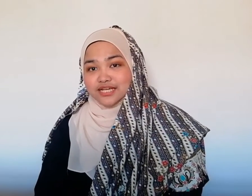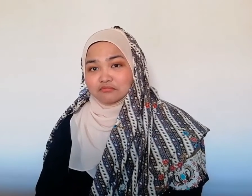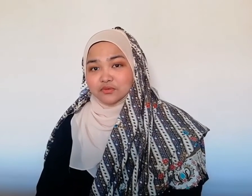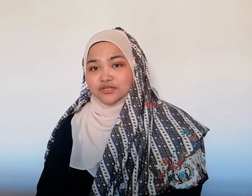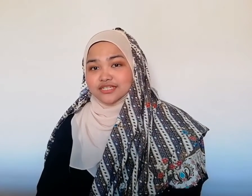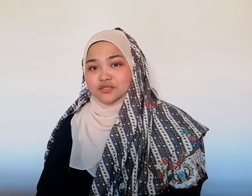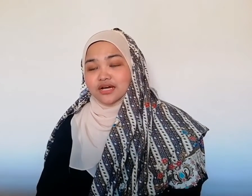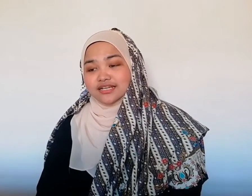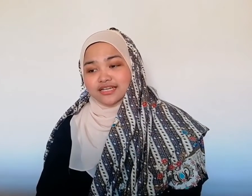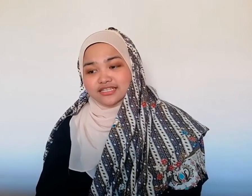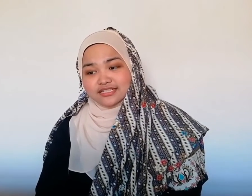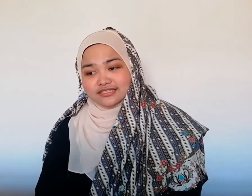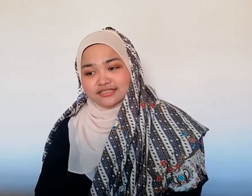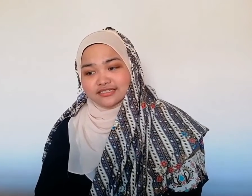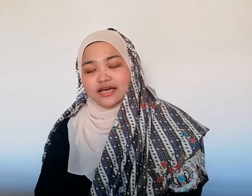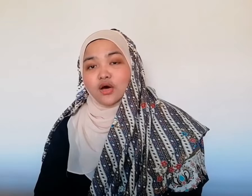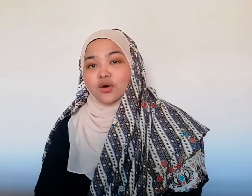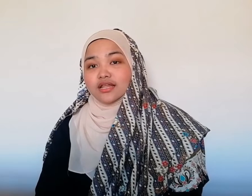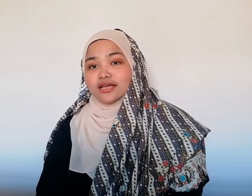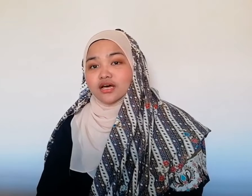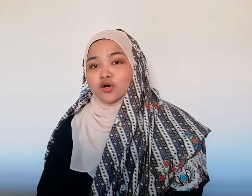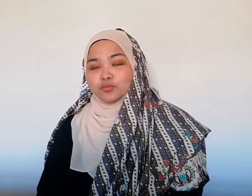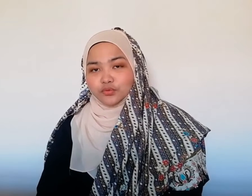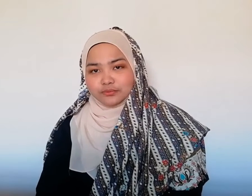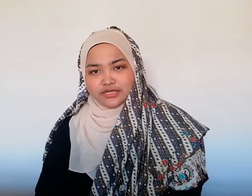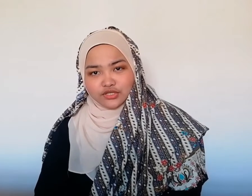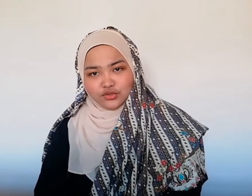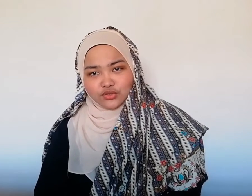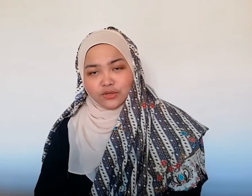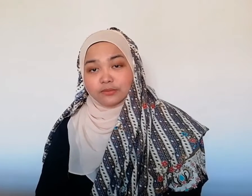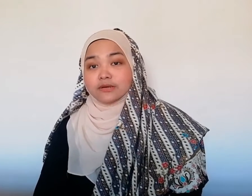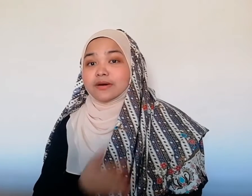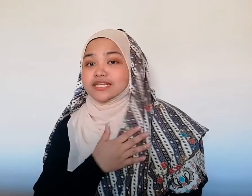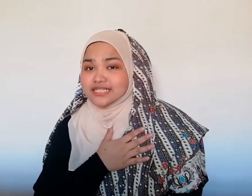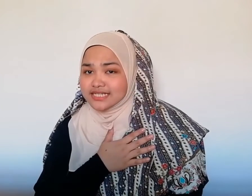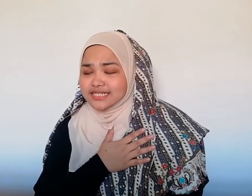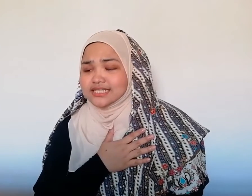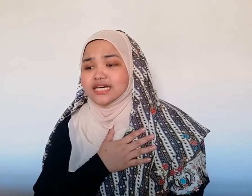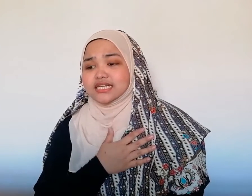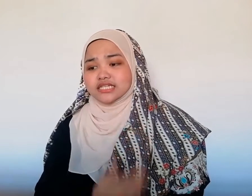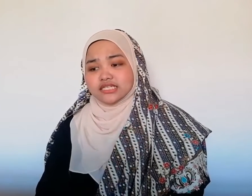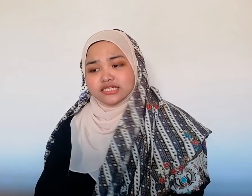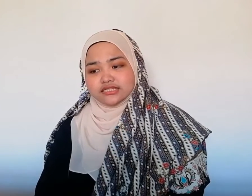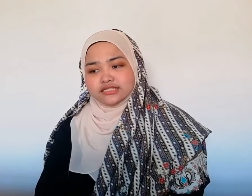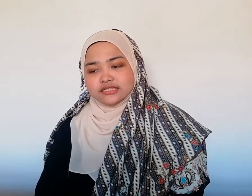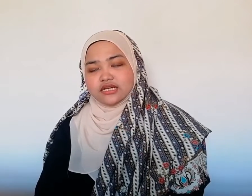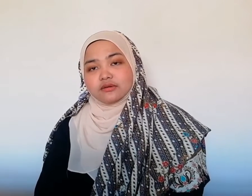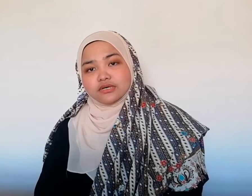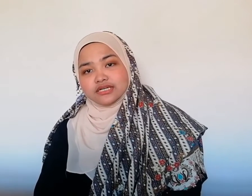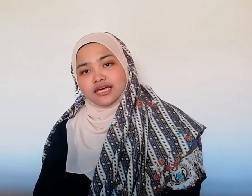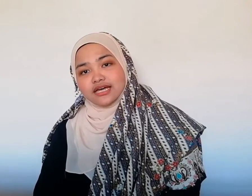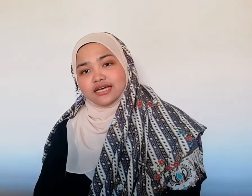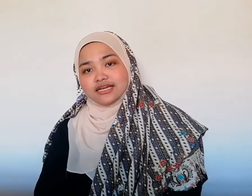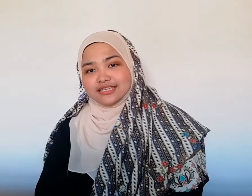tekad menampung keluarganya, walaupun penuh beban di dadanya.